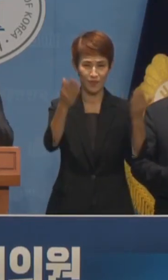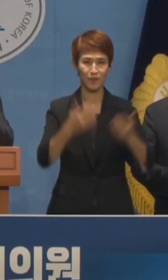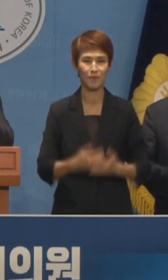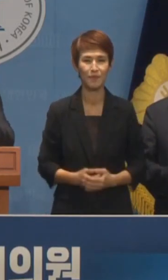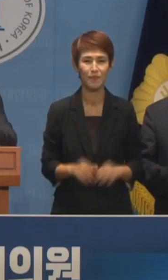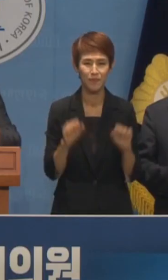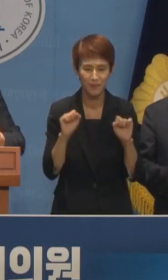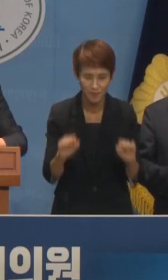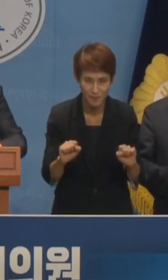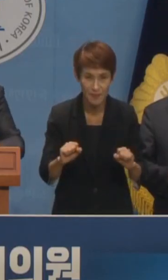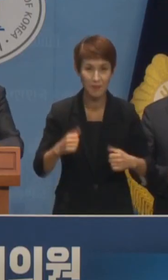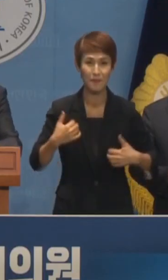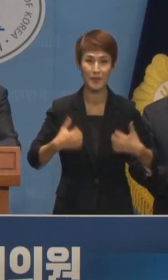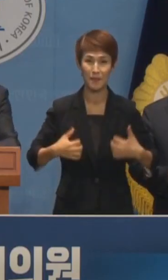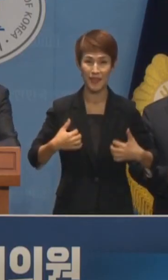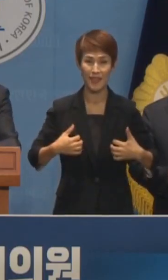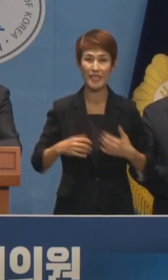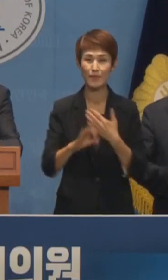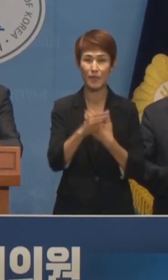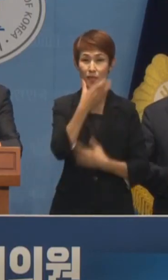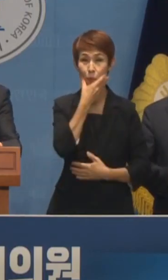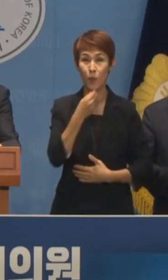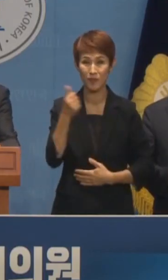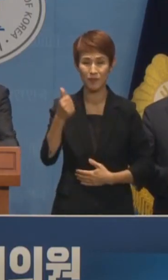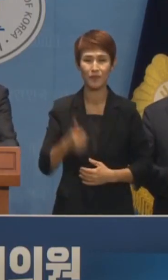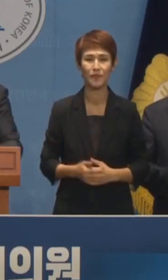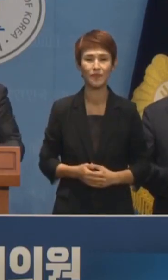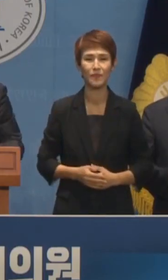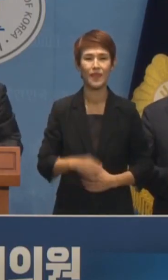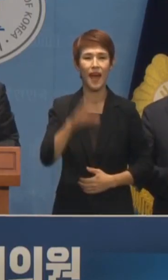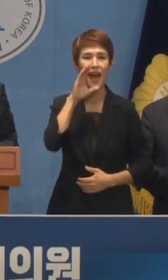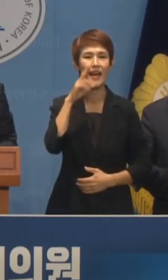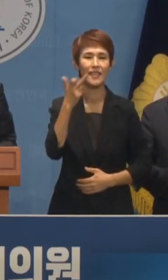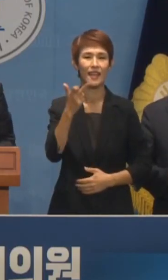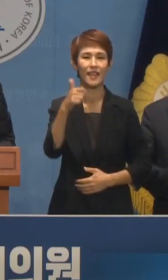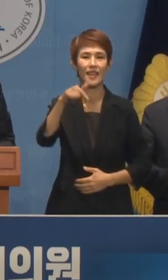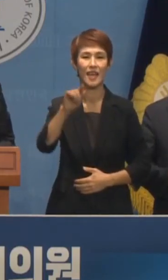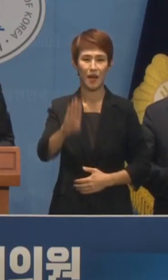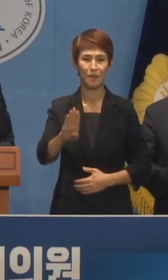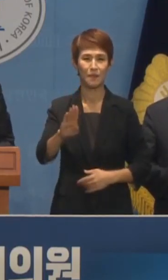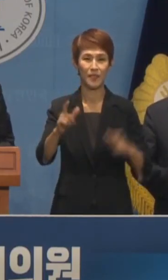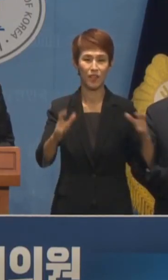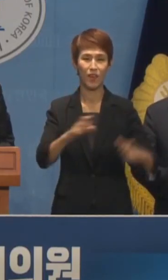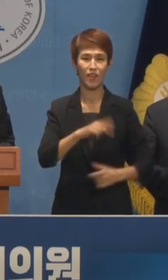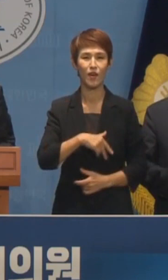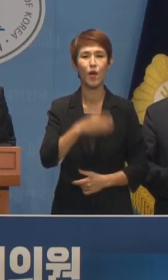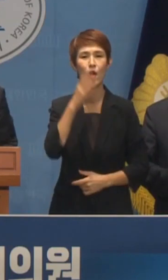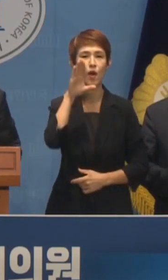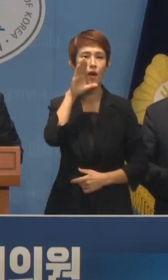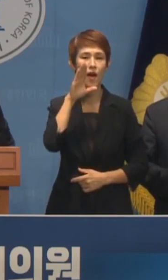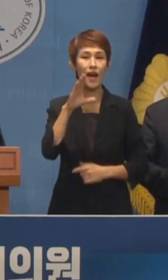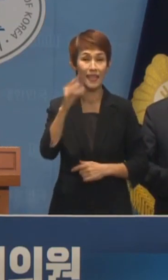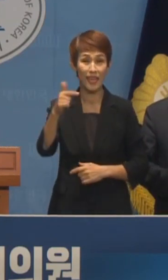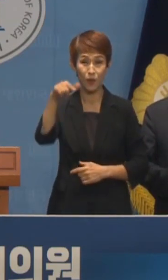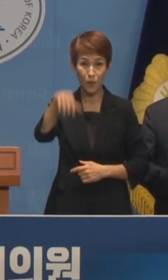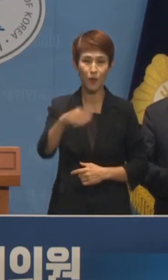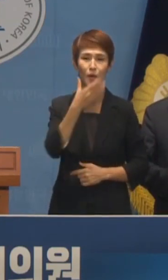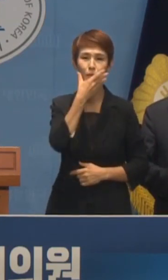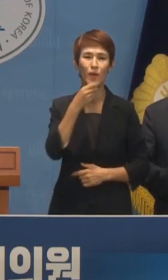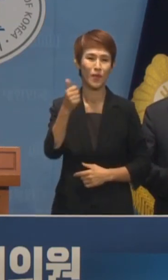안녕하세요. 반갑습니다. 충남 아산 갑지역구 복귀왕이라고 합니다. 반갑습니다.